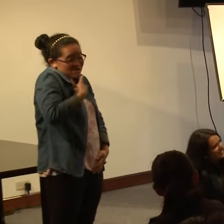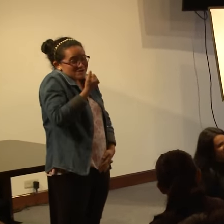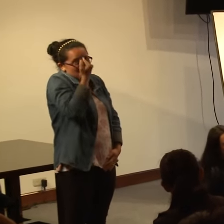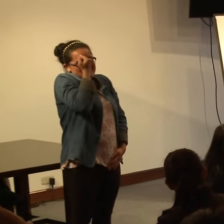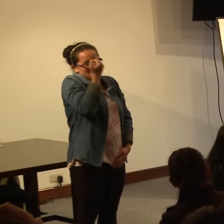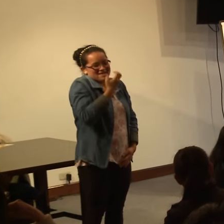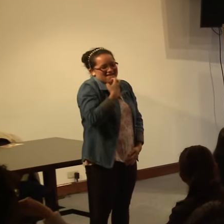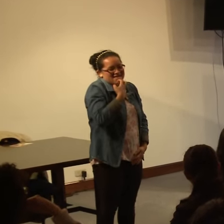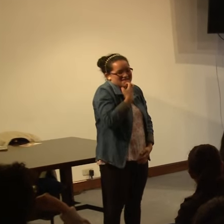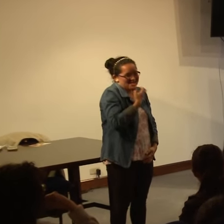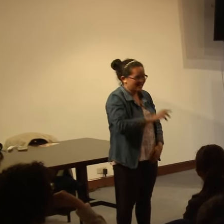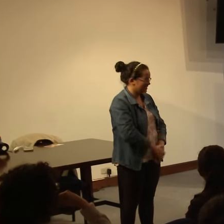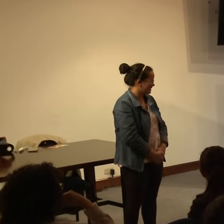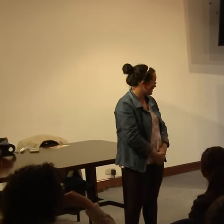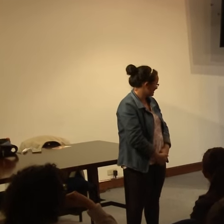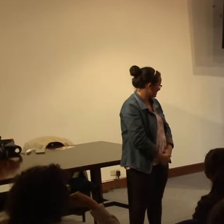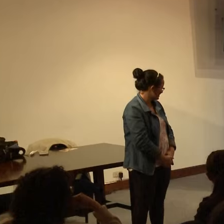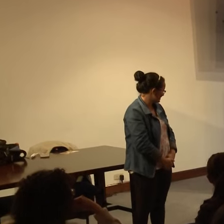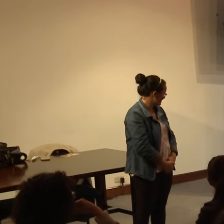Así como la maja vestida de gorda.